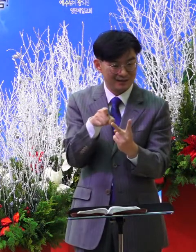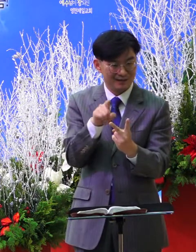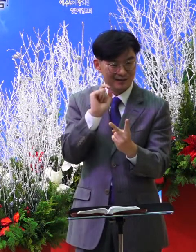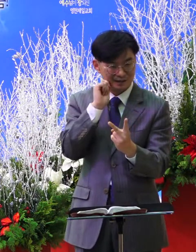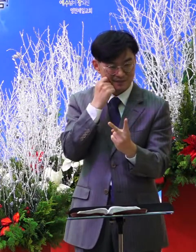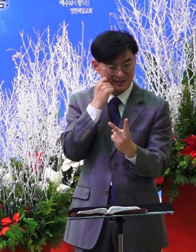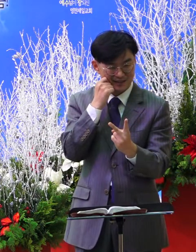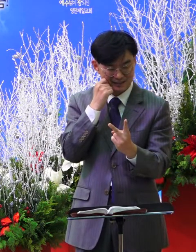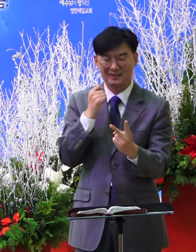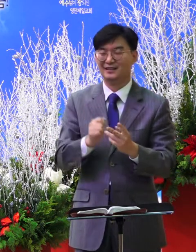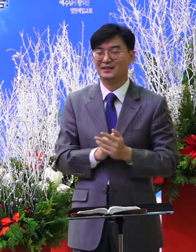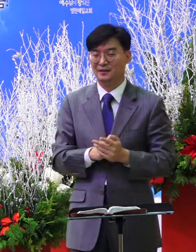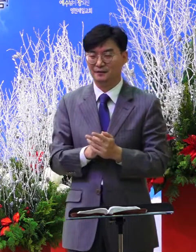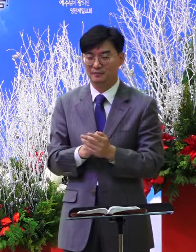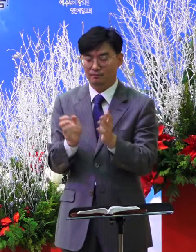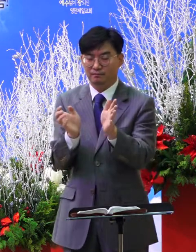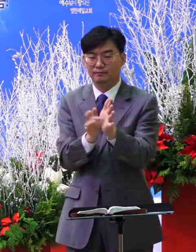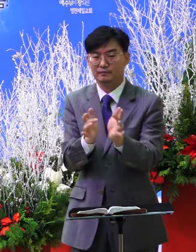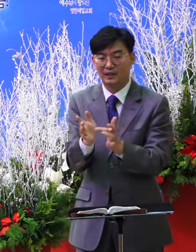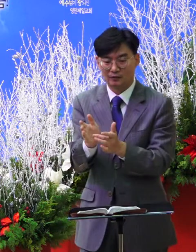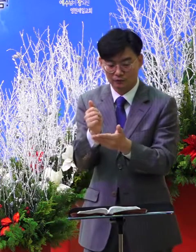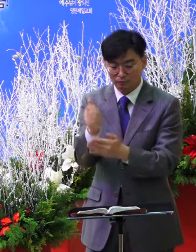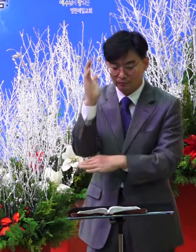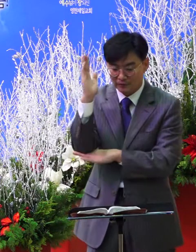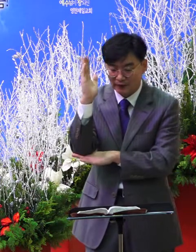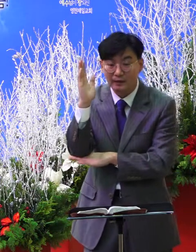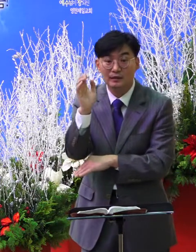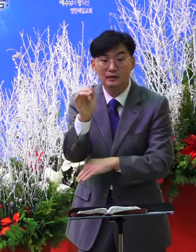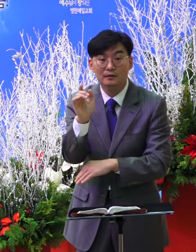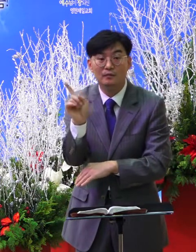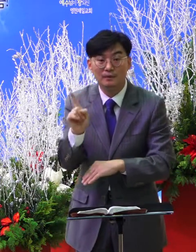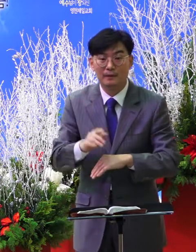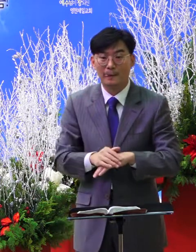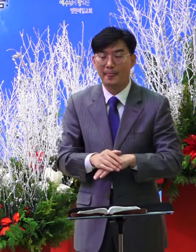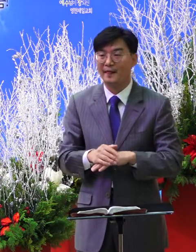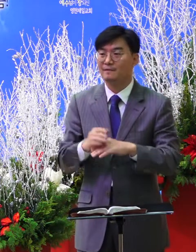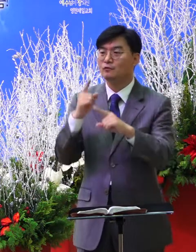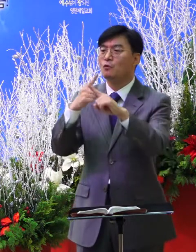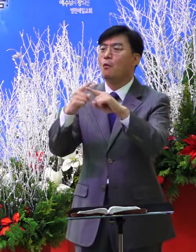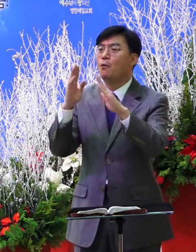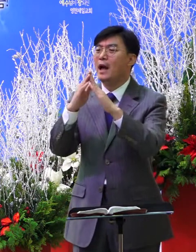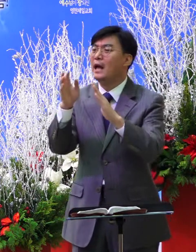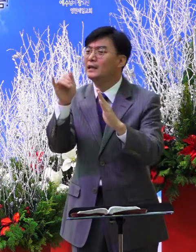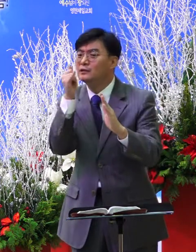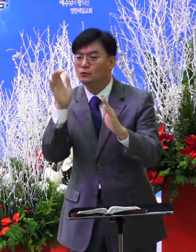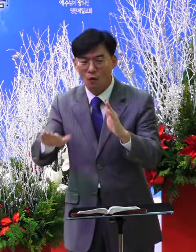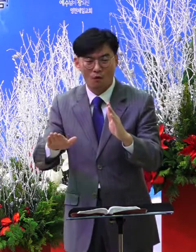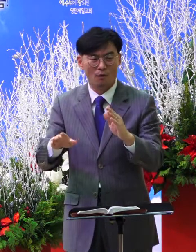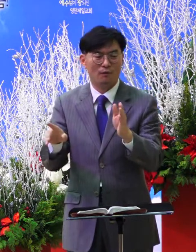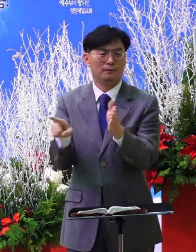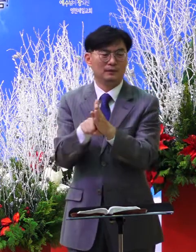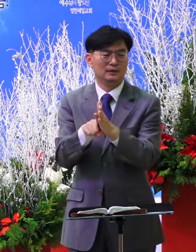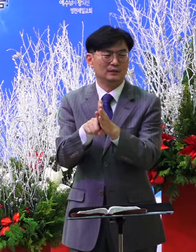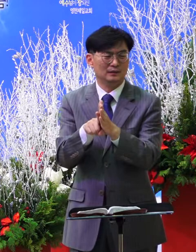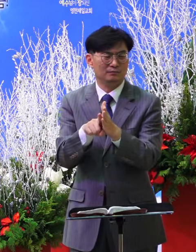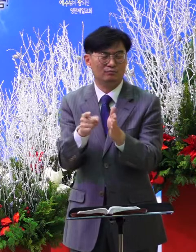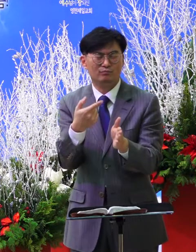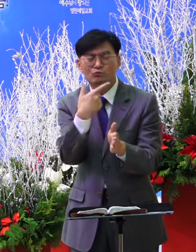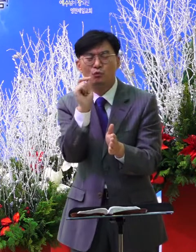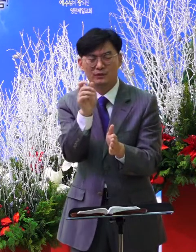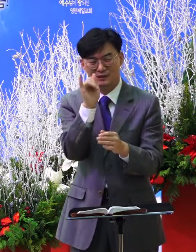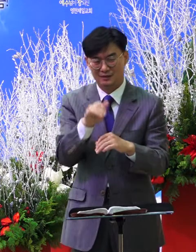예수님 말씀을 우리가 생각해 보면 예수 믿는 사람도 제자도 하나님의 백성도 세상에 빠져서 살